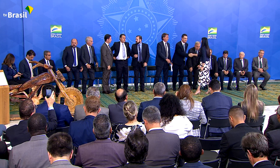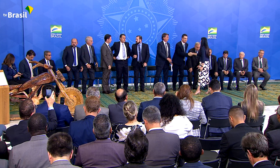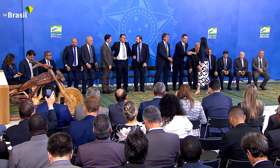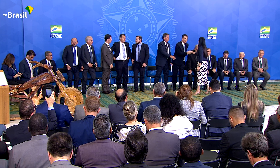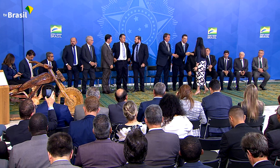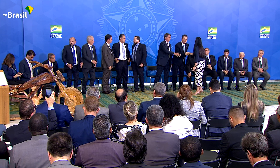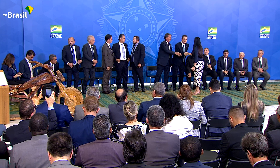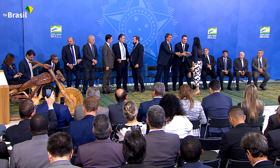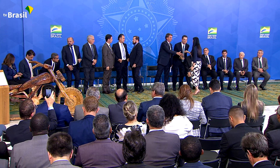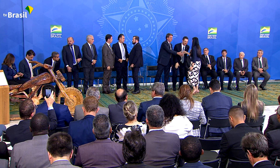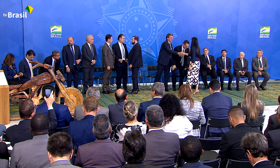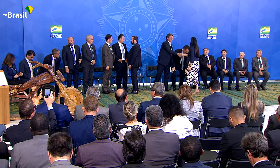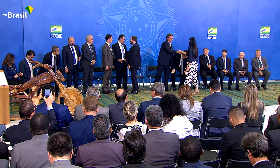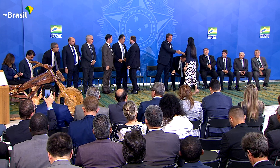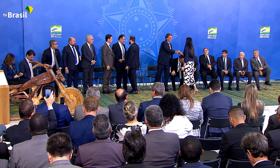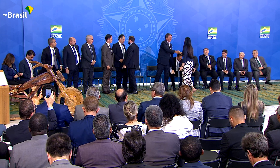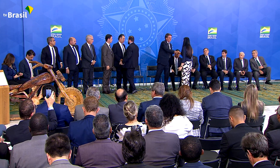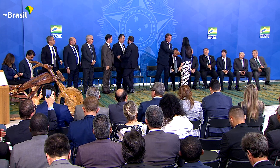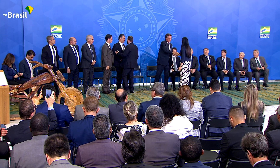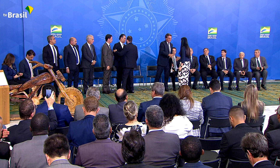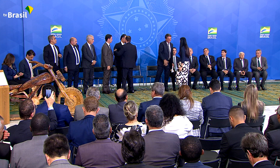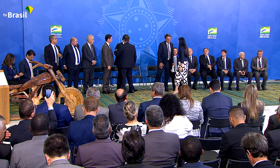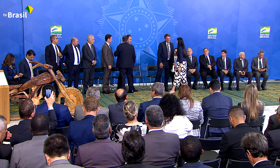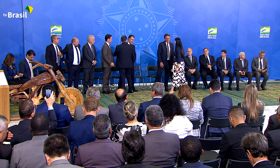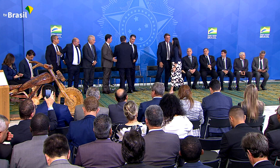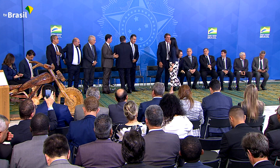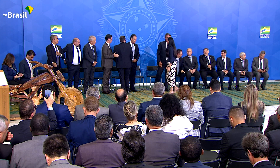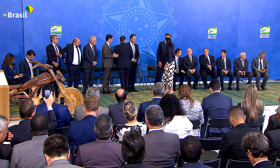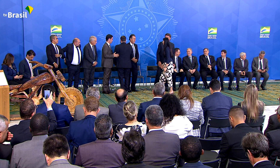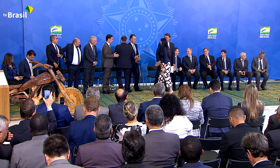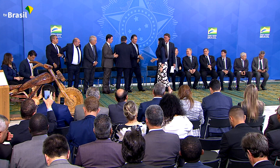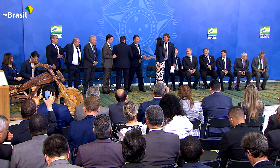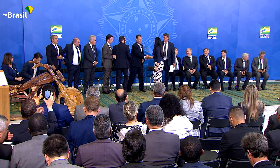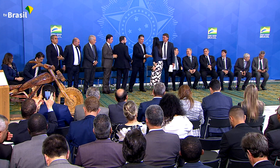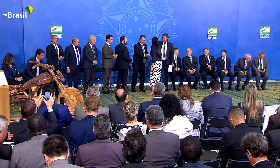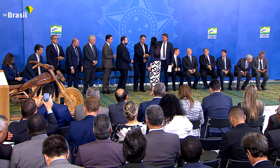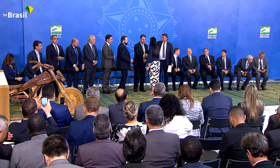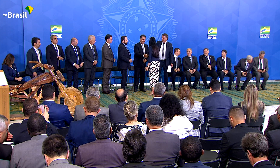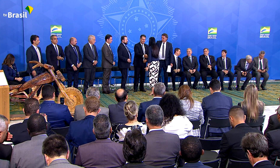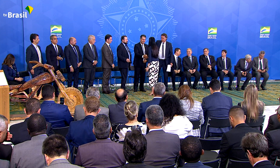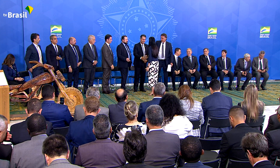E aí os alimentos de peixe